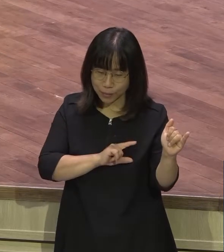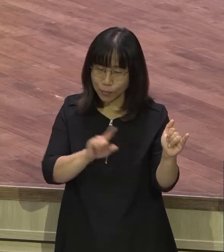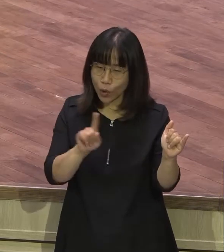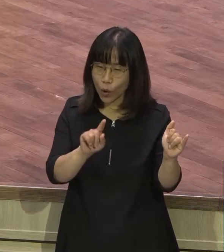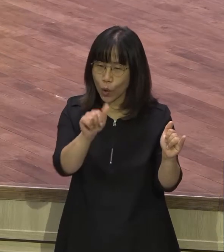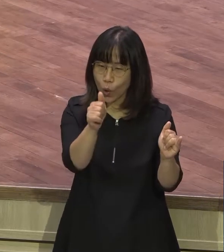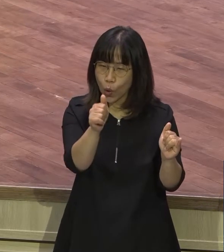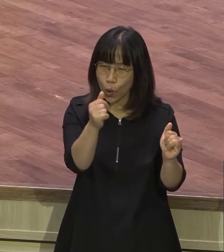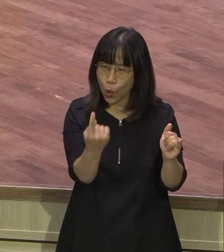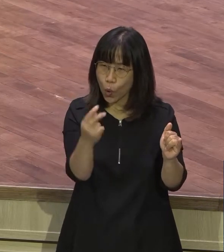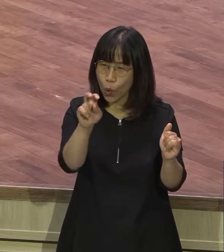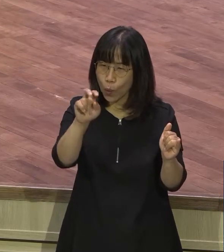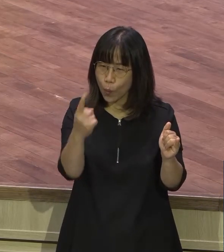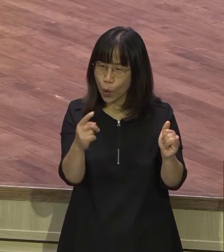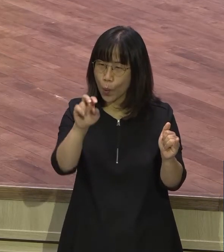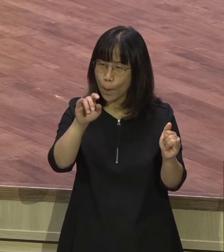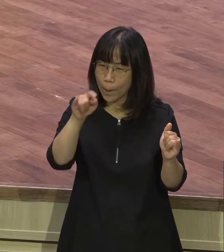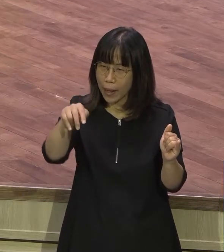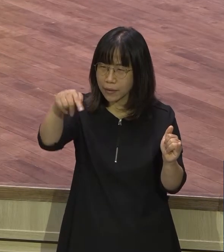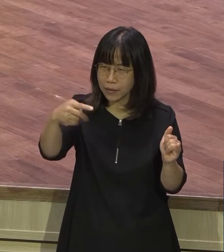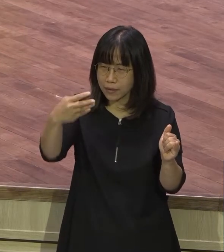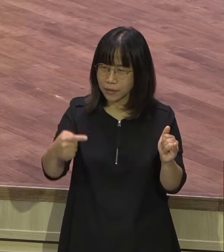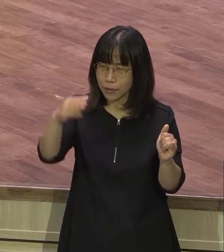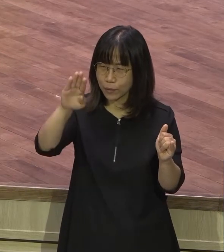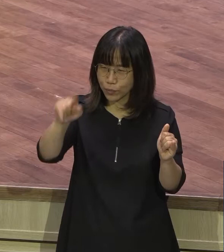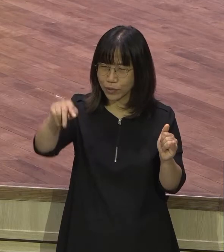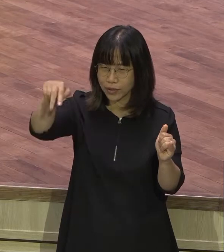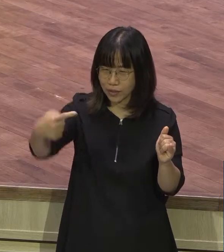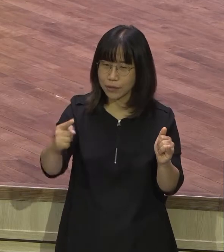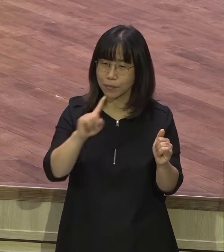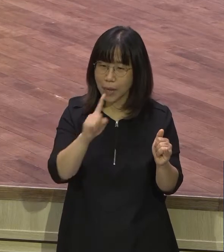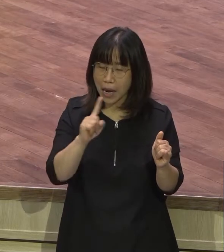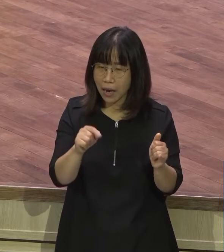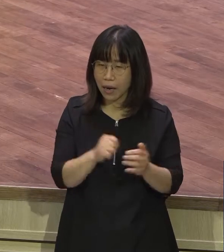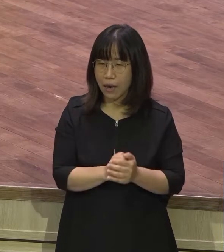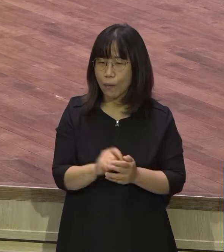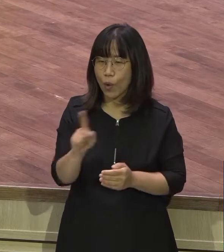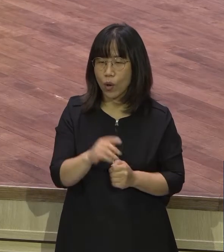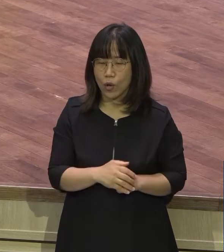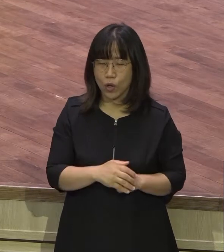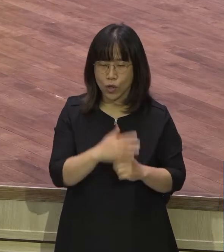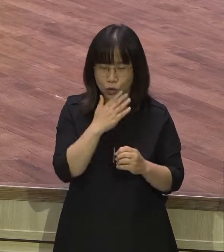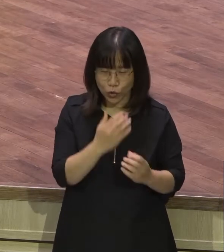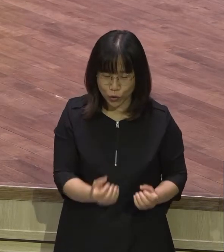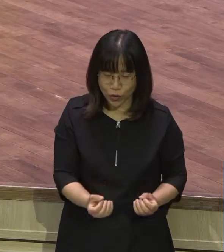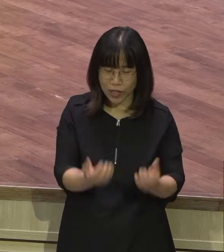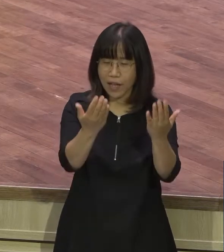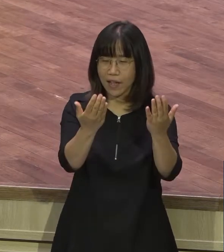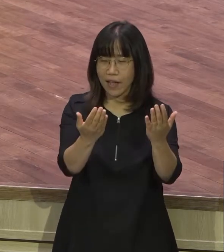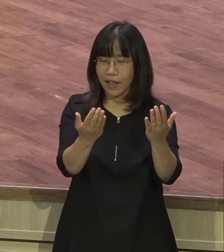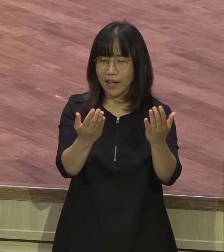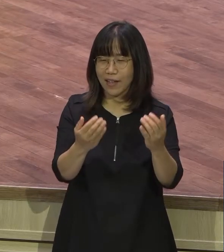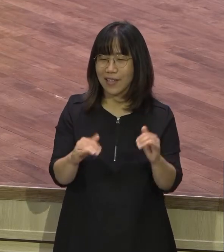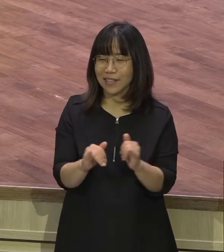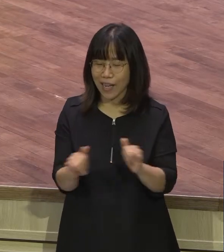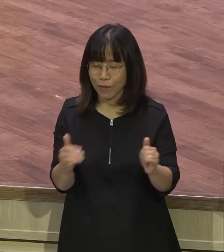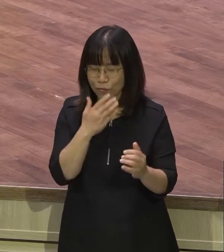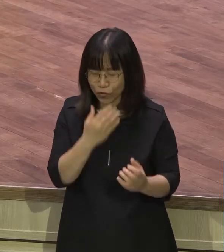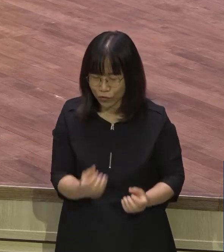호모페스티부스 호모페스티부스 무슨 말인가 하면 축제하는 인간 축제하는